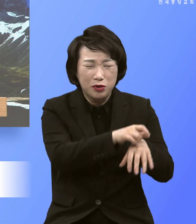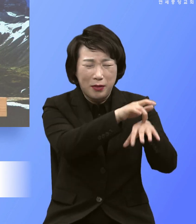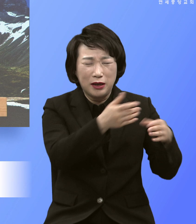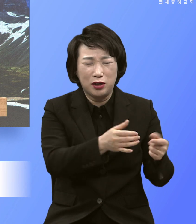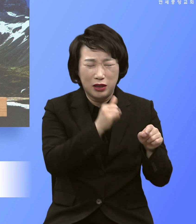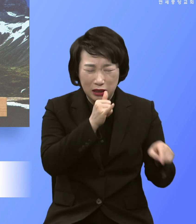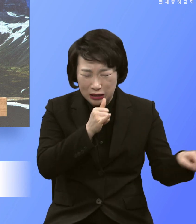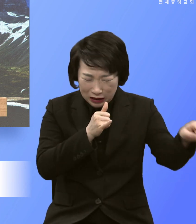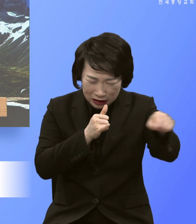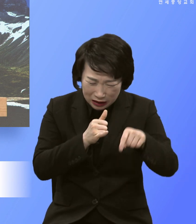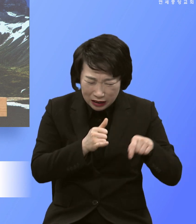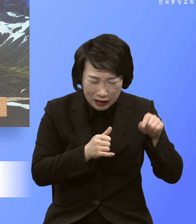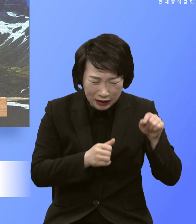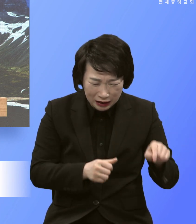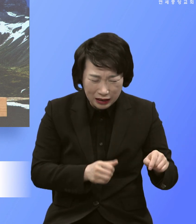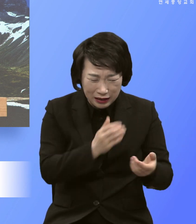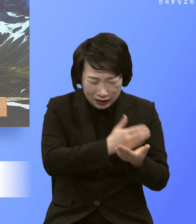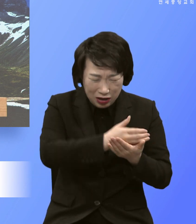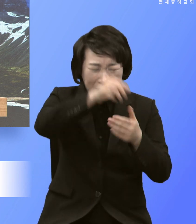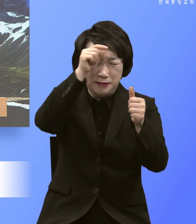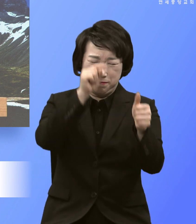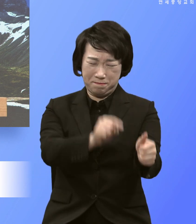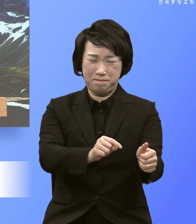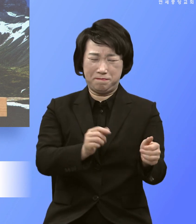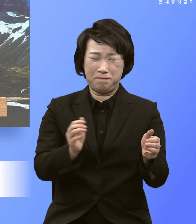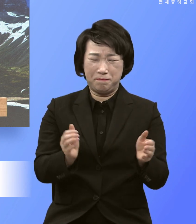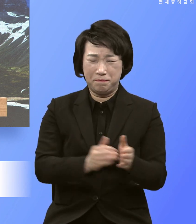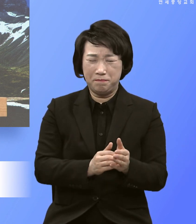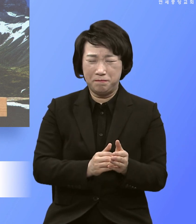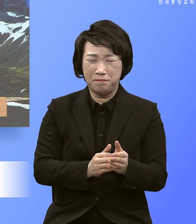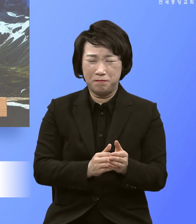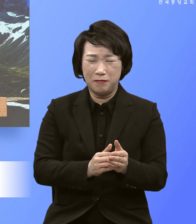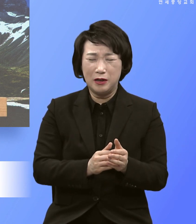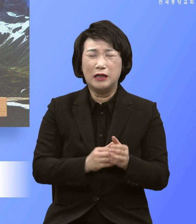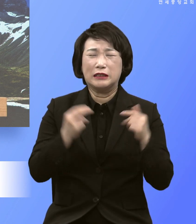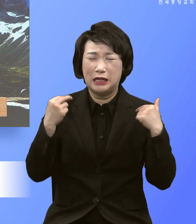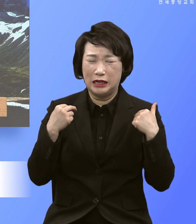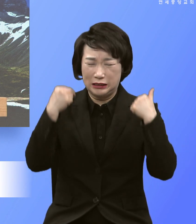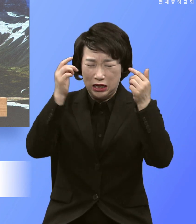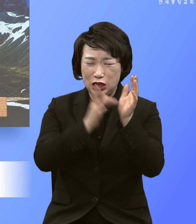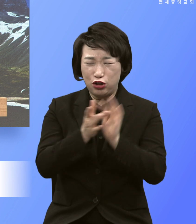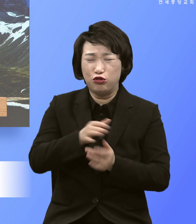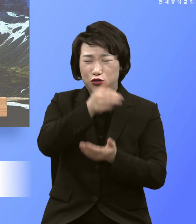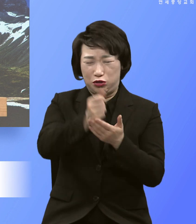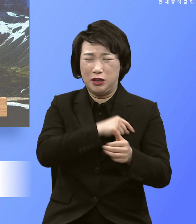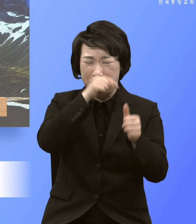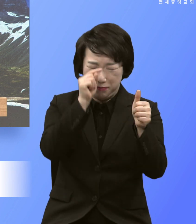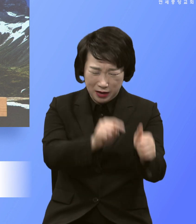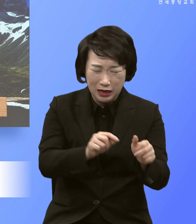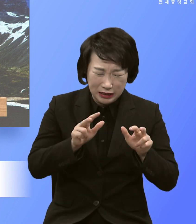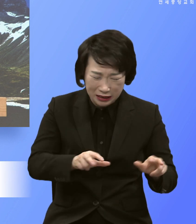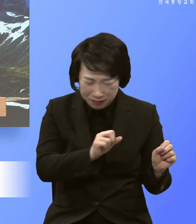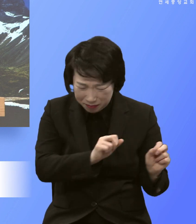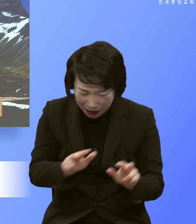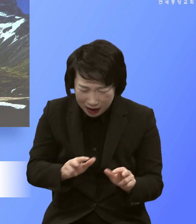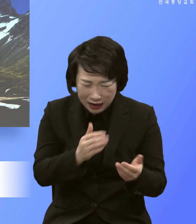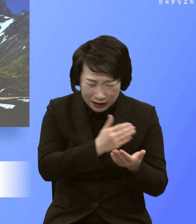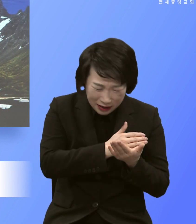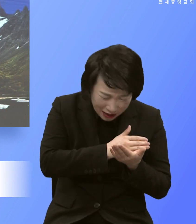원수야 너는 떠나갈지어다. 나사렛 예수 이름 명하노니 지금